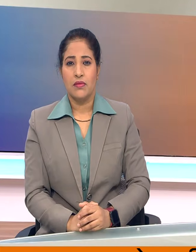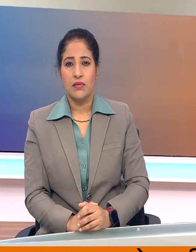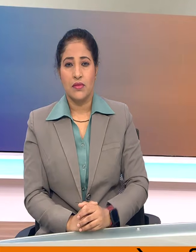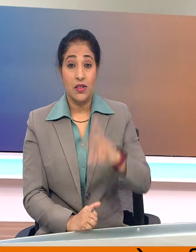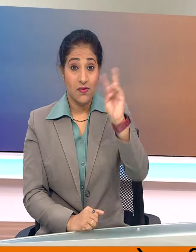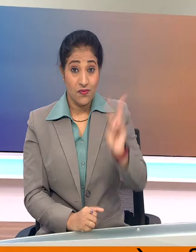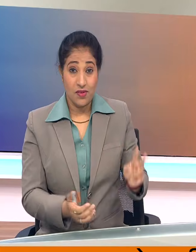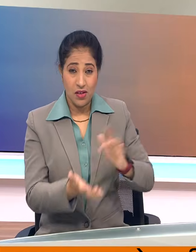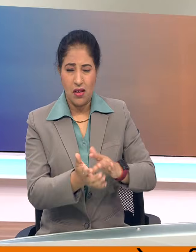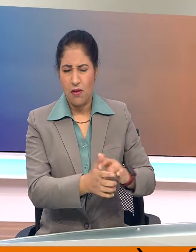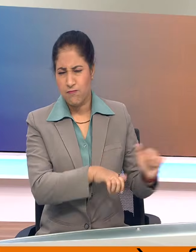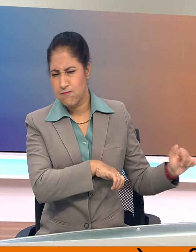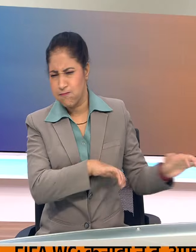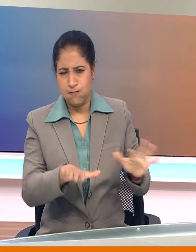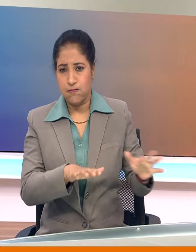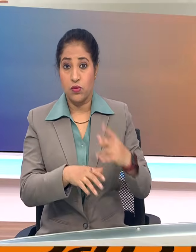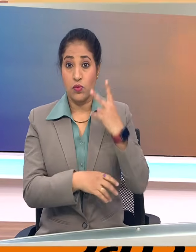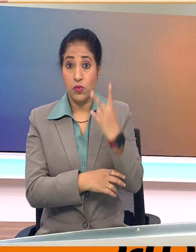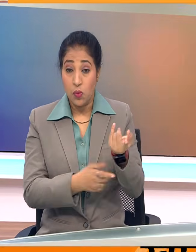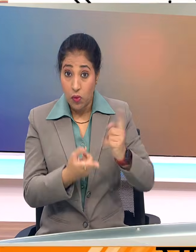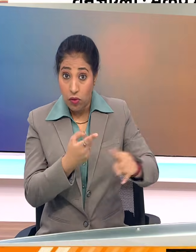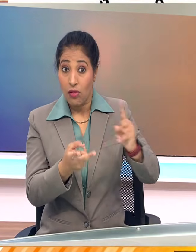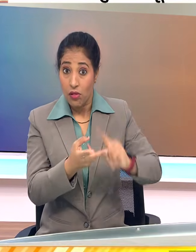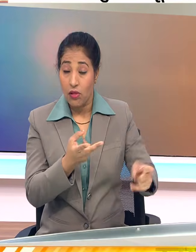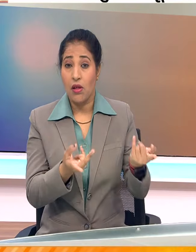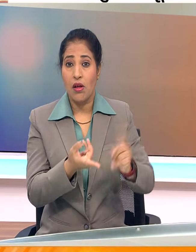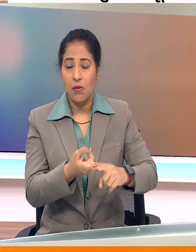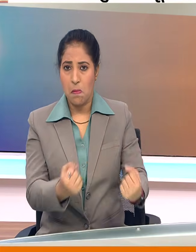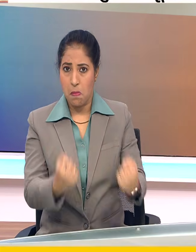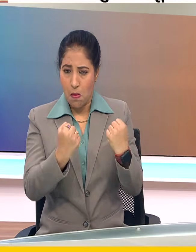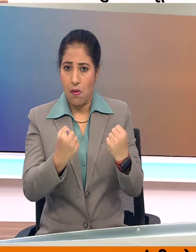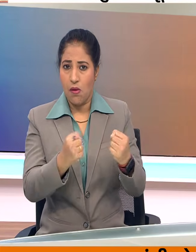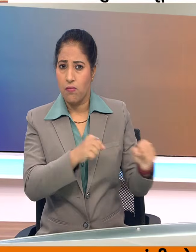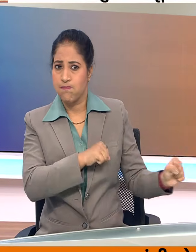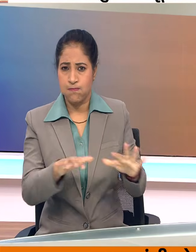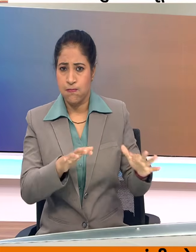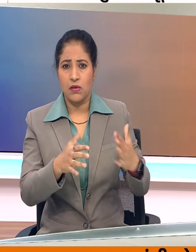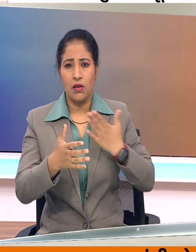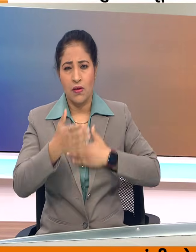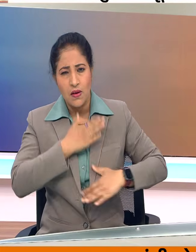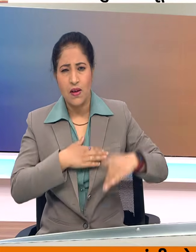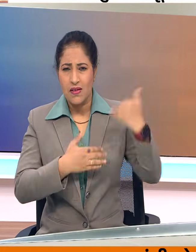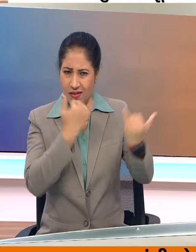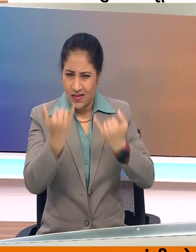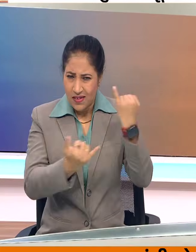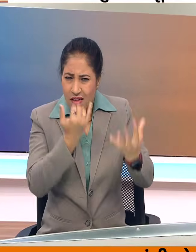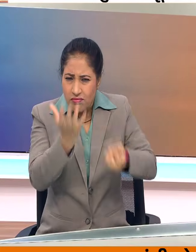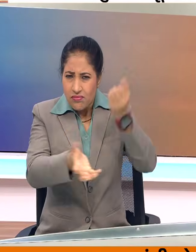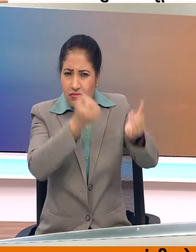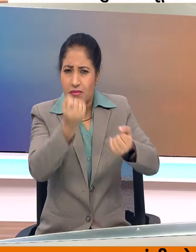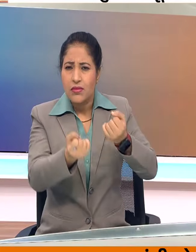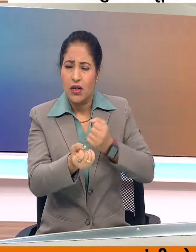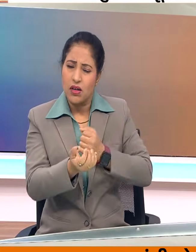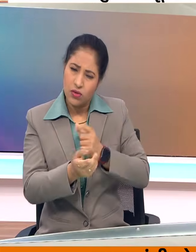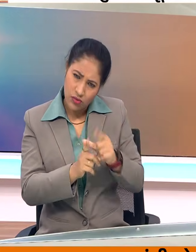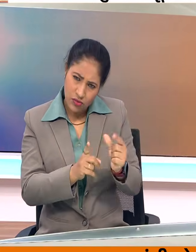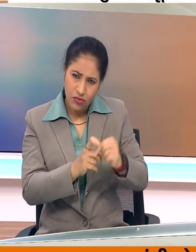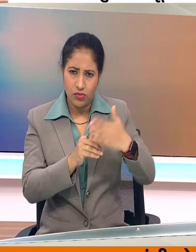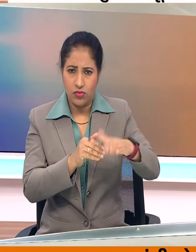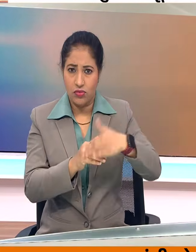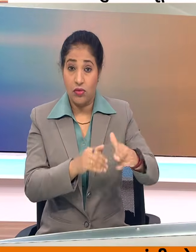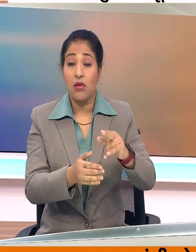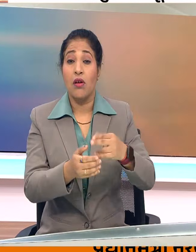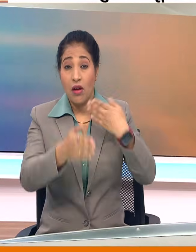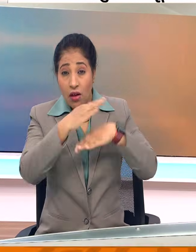और वेनेजुएला में आए 2 शक्तिशाली भूकंपों के बाद राहत और बचाव अभियान लगातार जारी है।